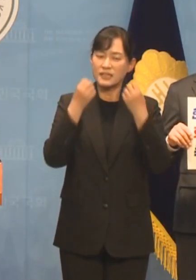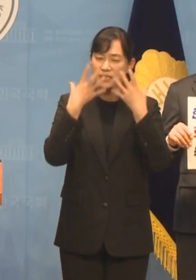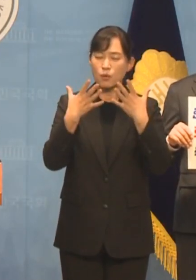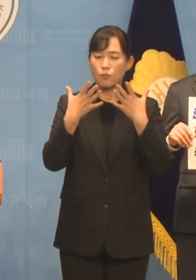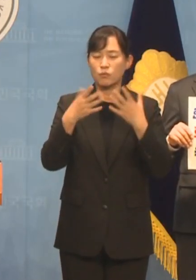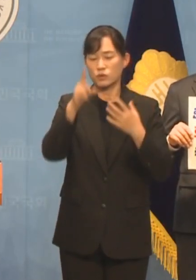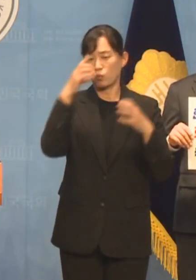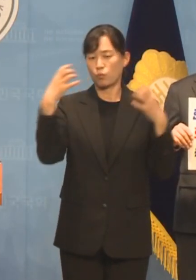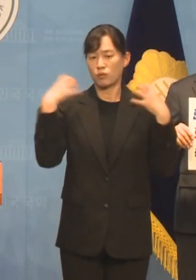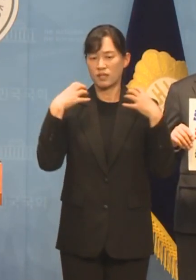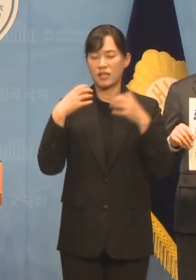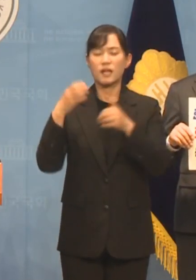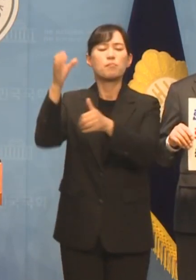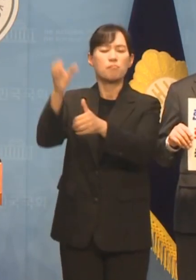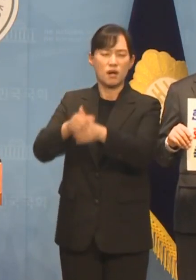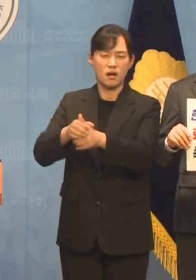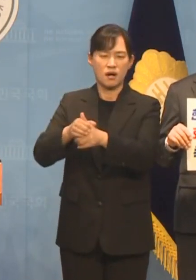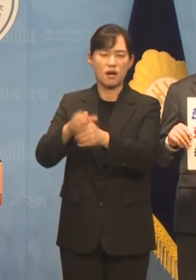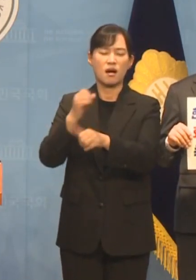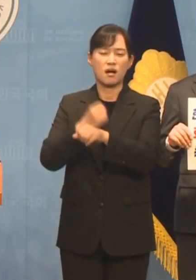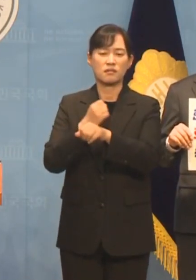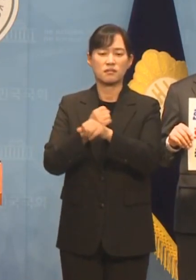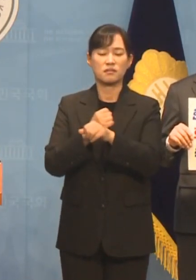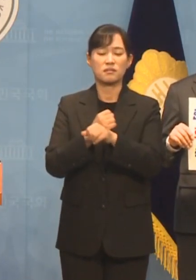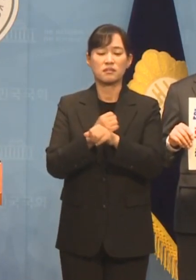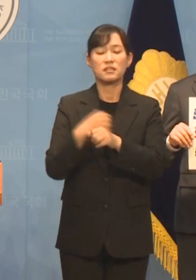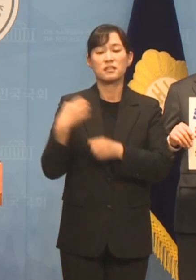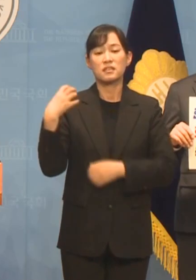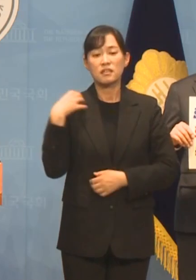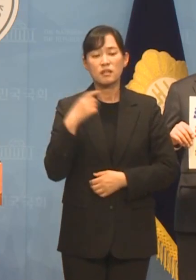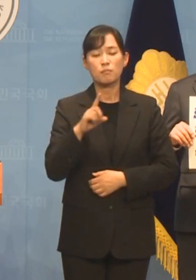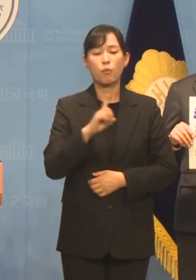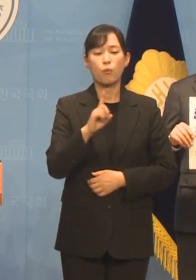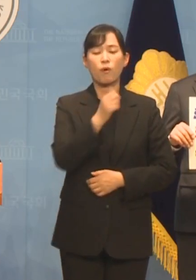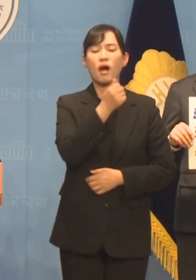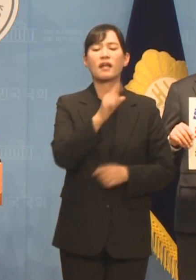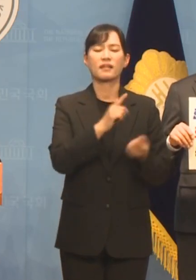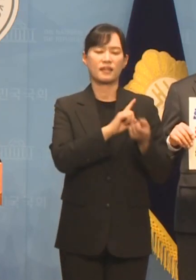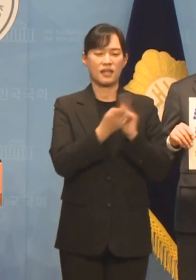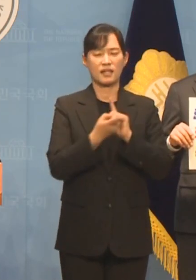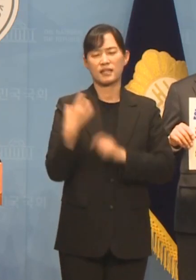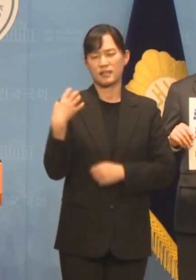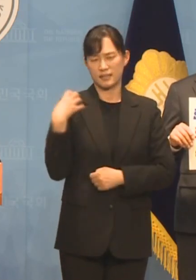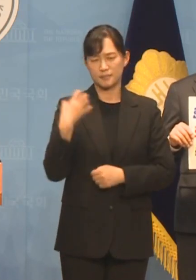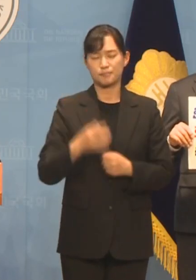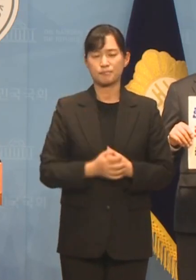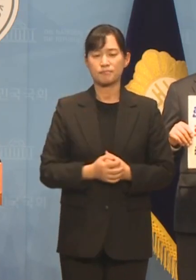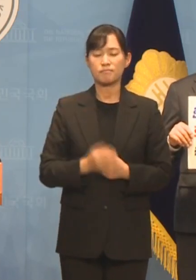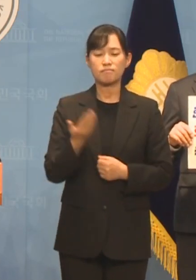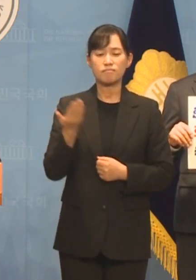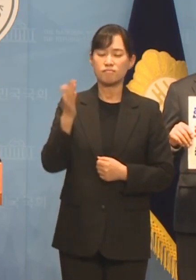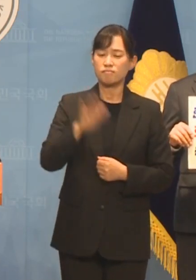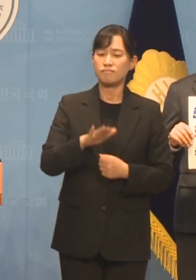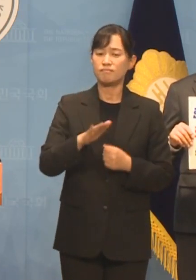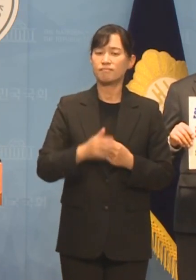정권에 넘겨주는 역할을 하는 게 한덕수 총리이자 직무대행자의 역할이라고 봅니다. 그런데